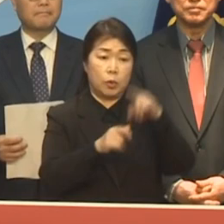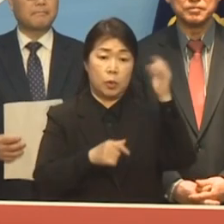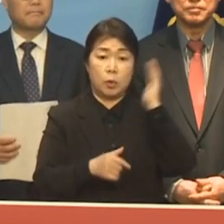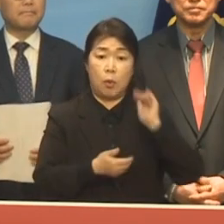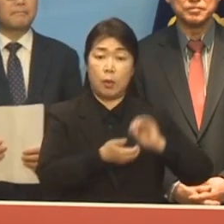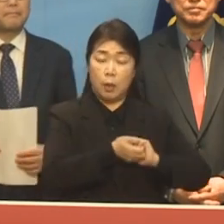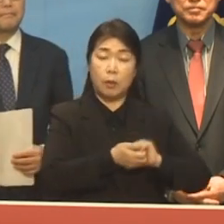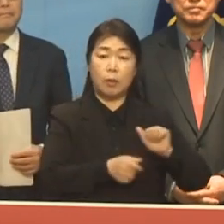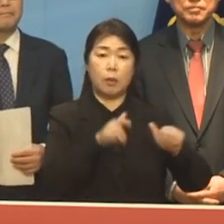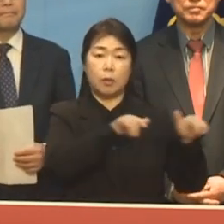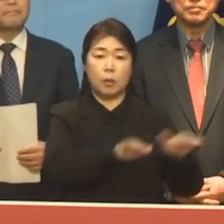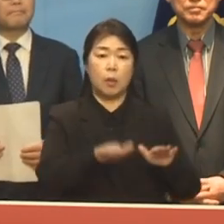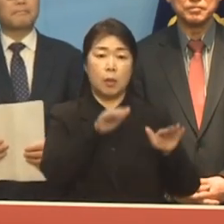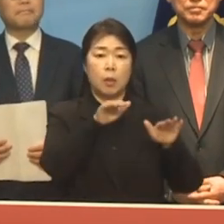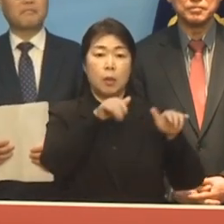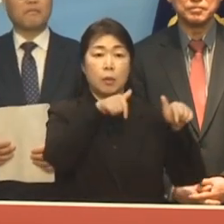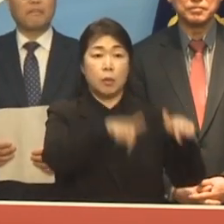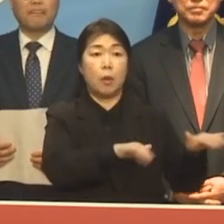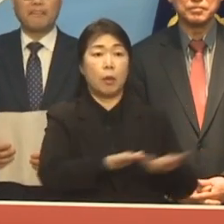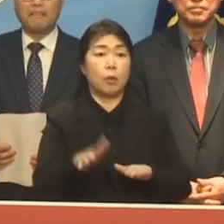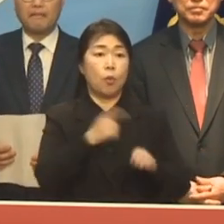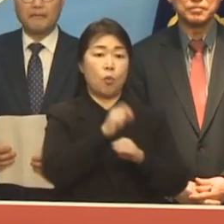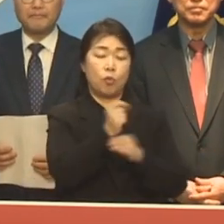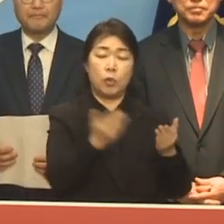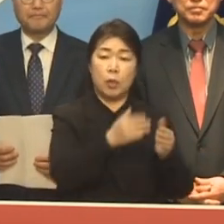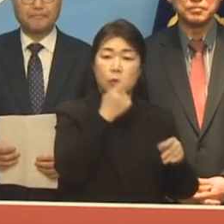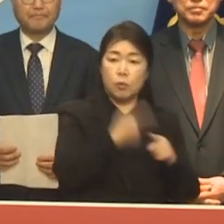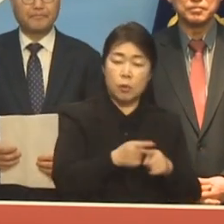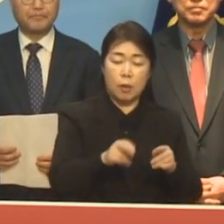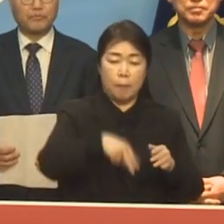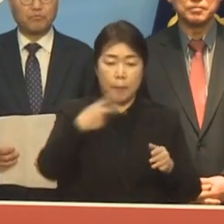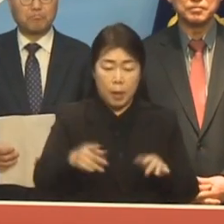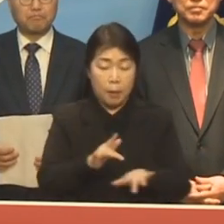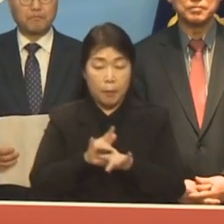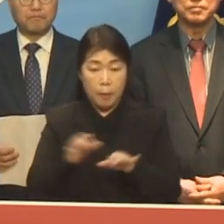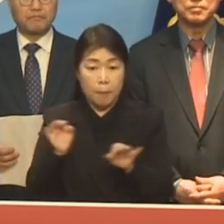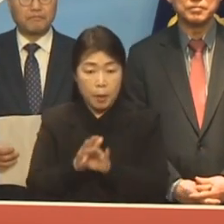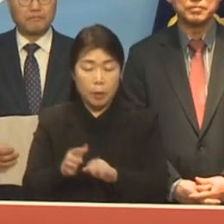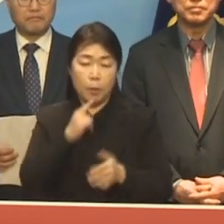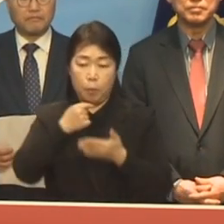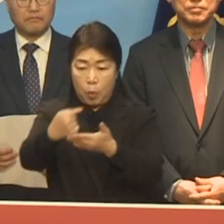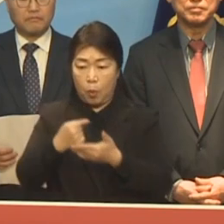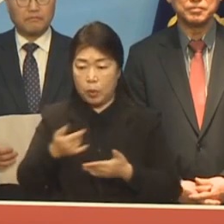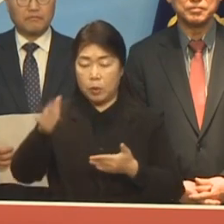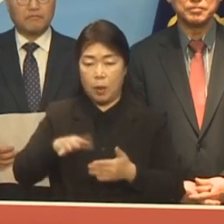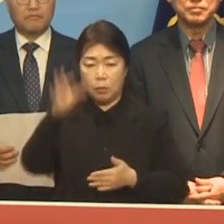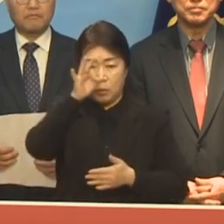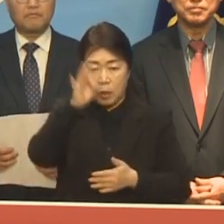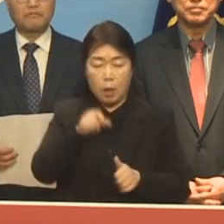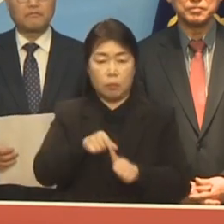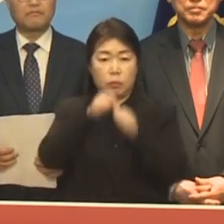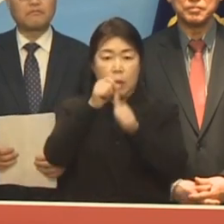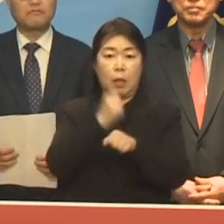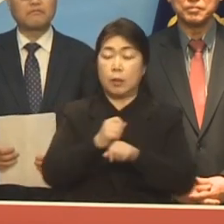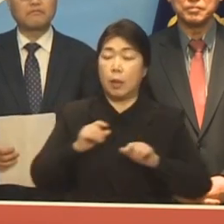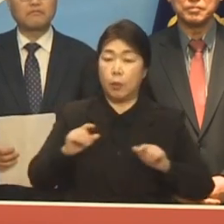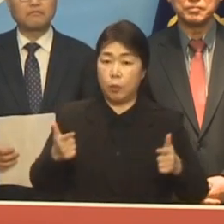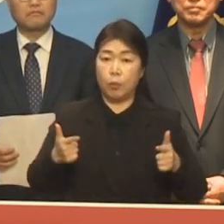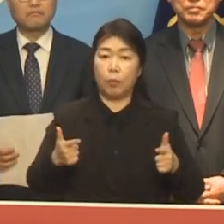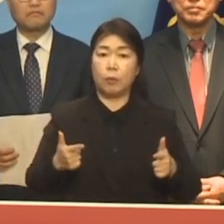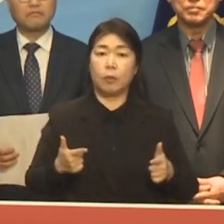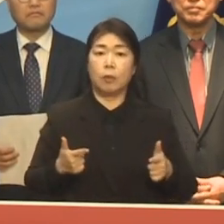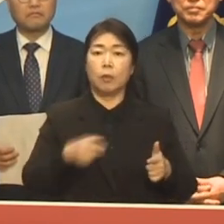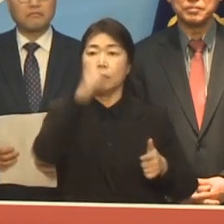청와대는 서해에서 공무수행 중인 해수부 공무원이 실종되었다는 보고를 받고서도 수색구조를 위해 아무런 조치를 취하지